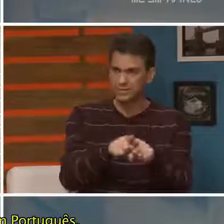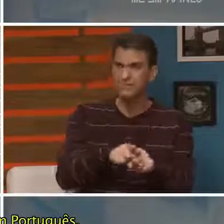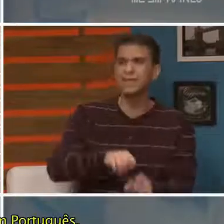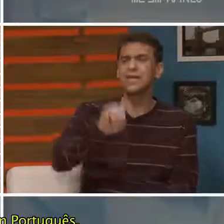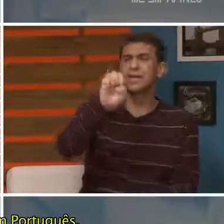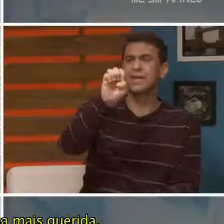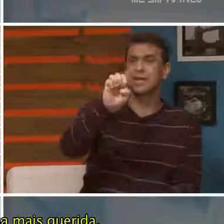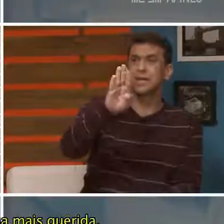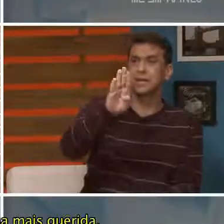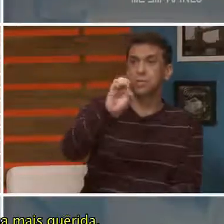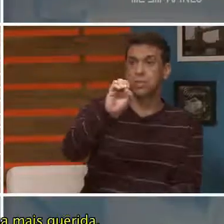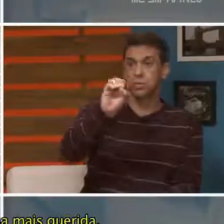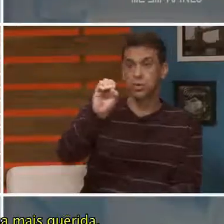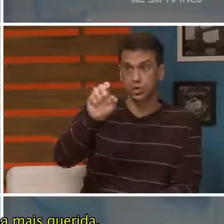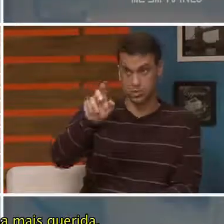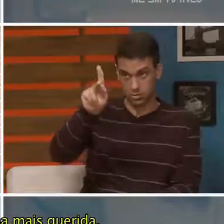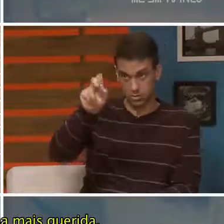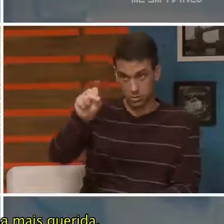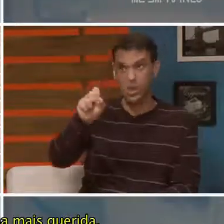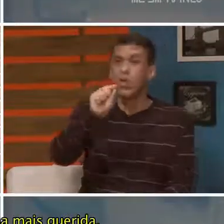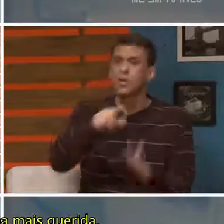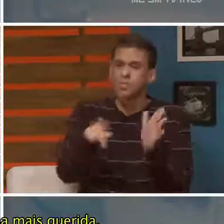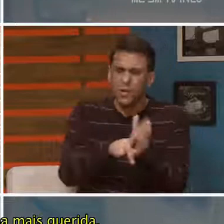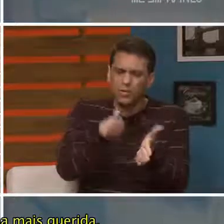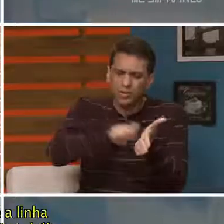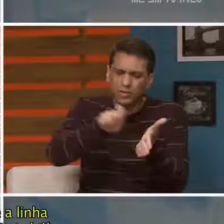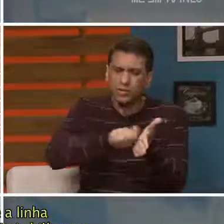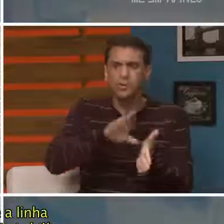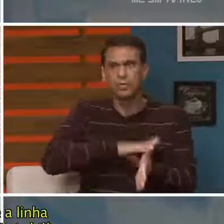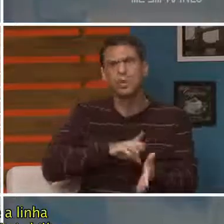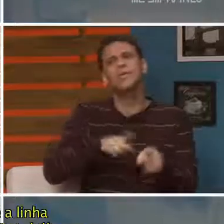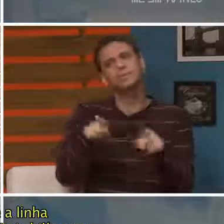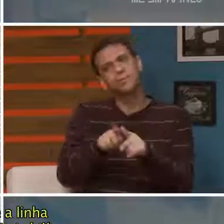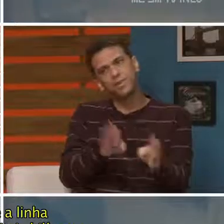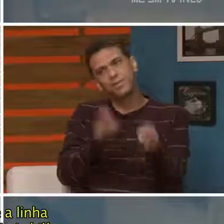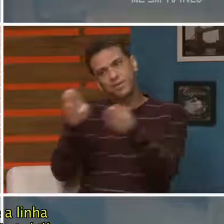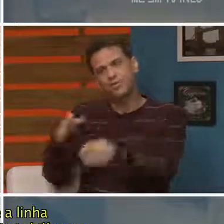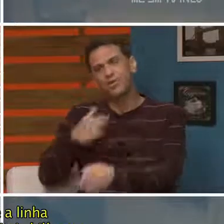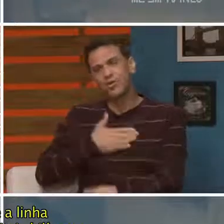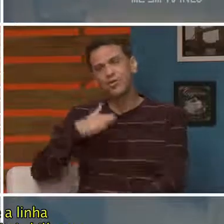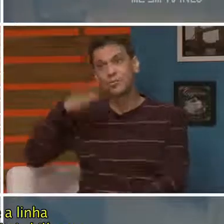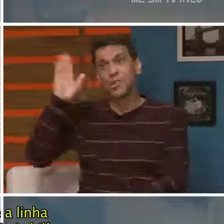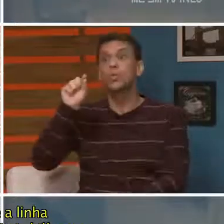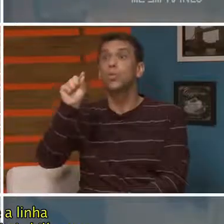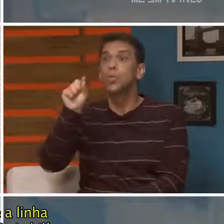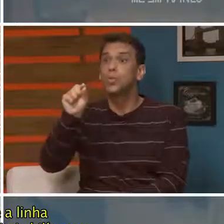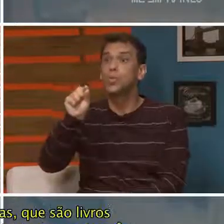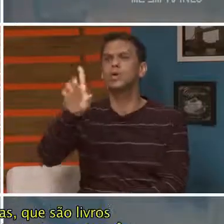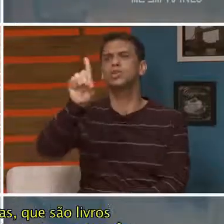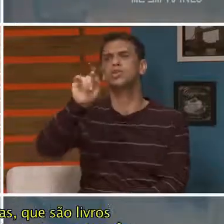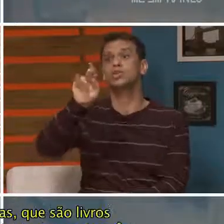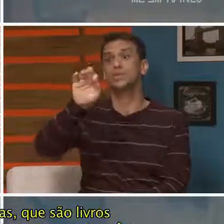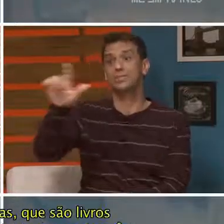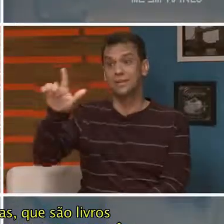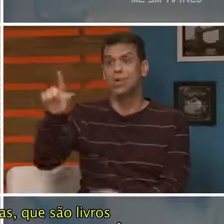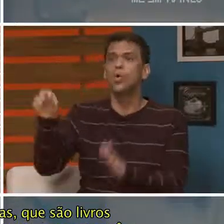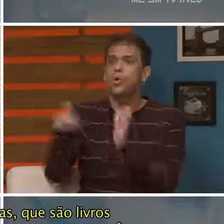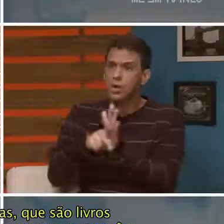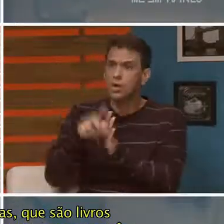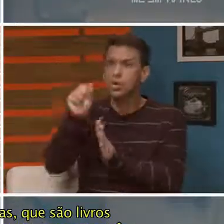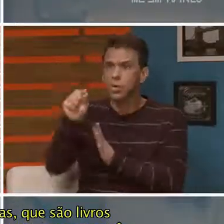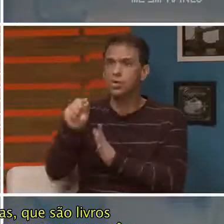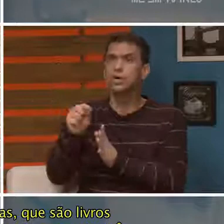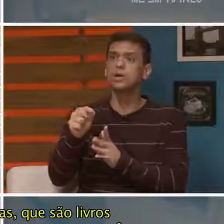em português. E a nossa linha mais querida, que é a linha de livros digitais bilíngues